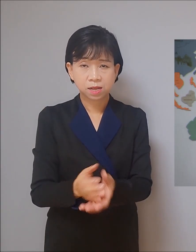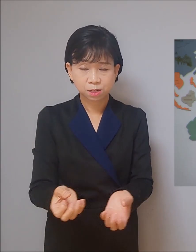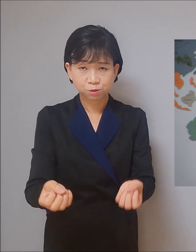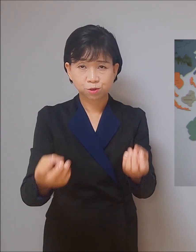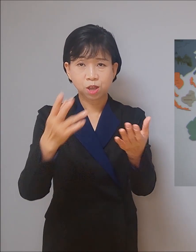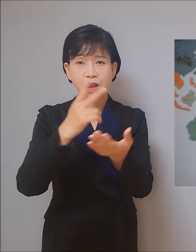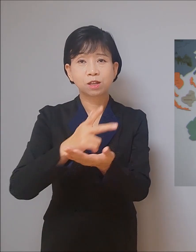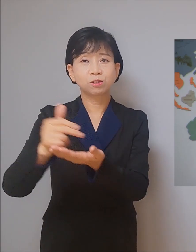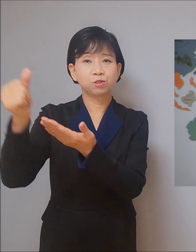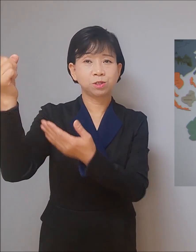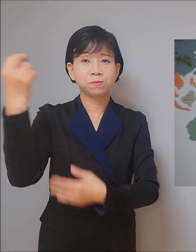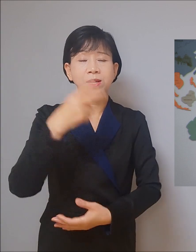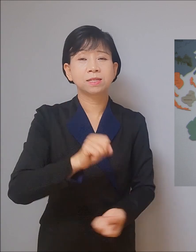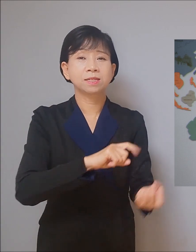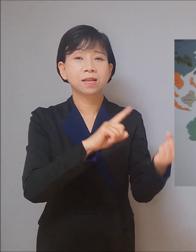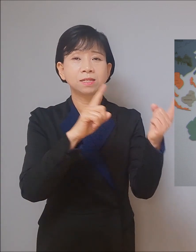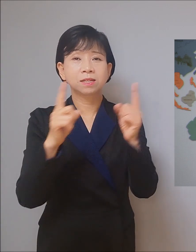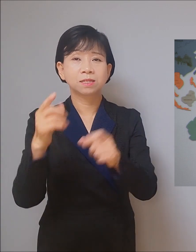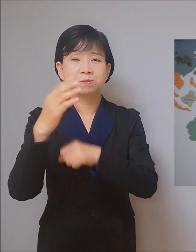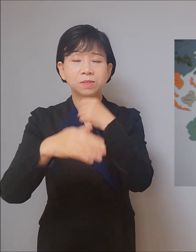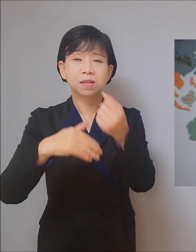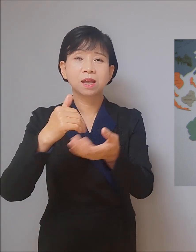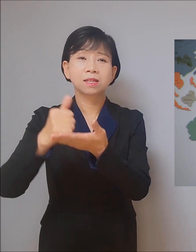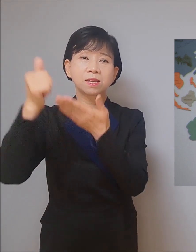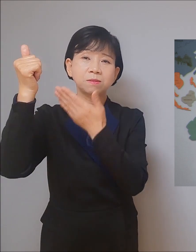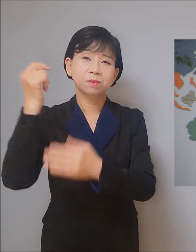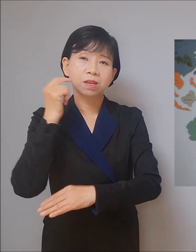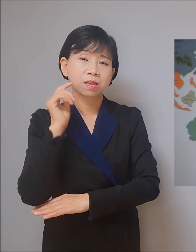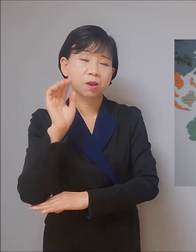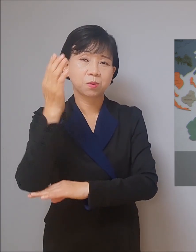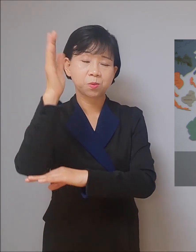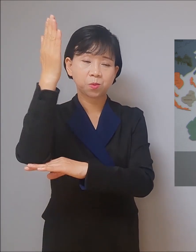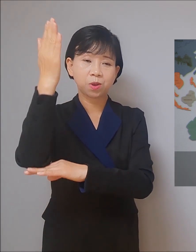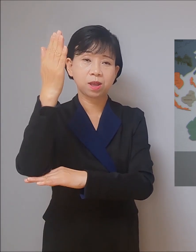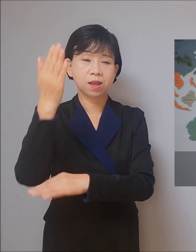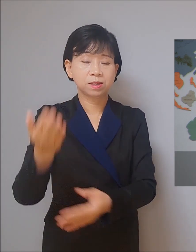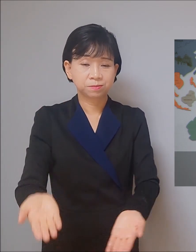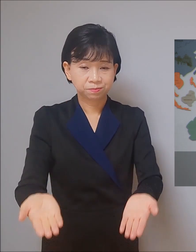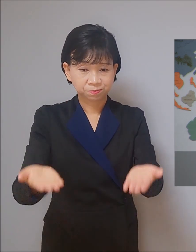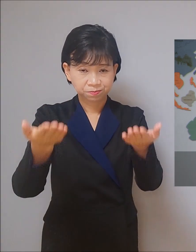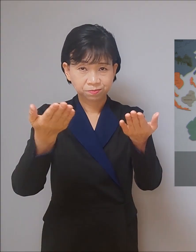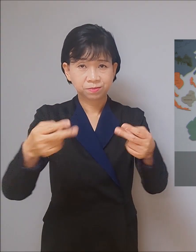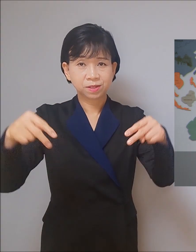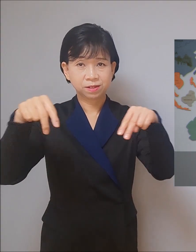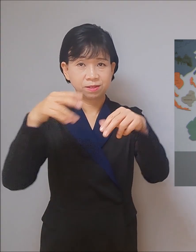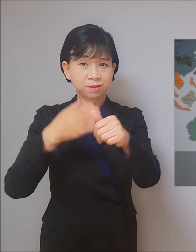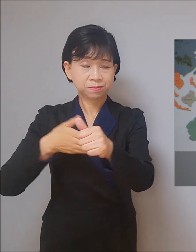할렐루야. 주님 다시 사셨습니다. 하나님께 영광입니다. 우리 다 일어나시겠습니다.